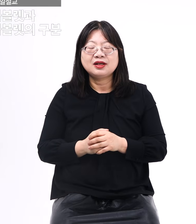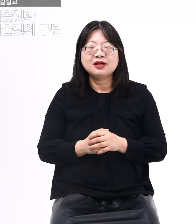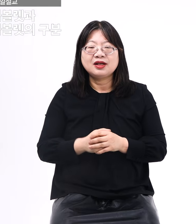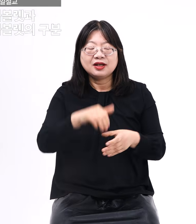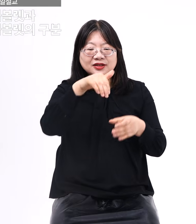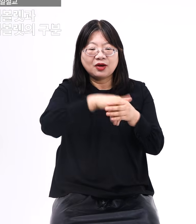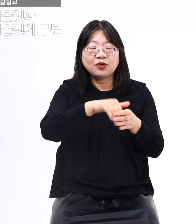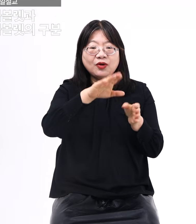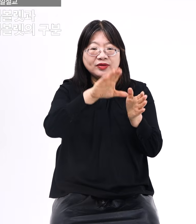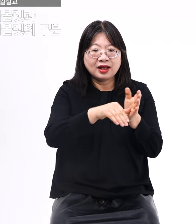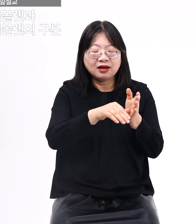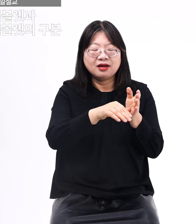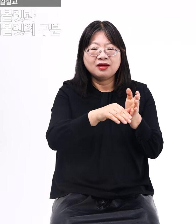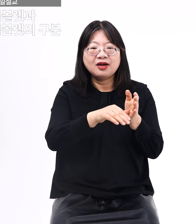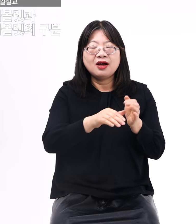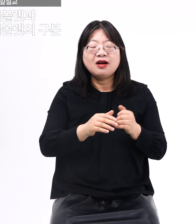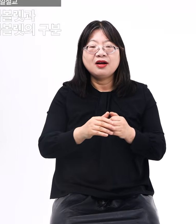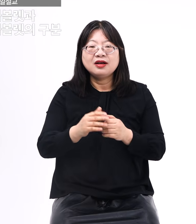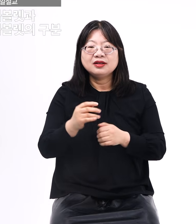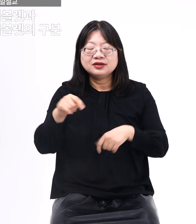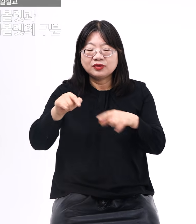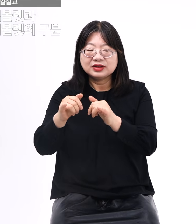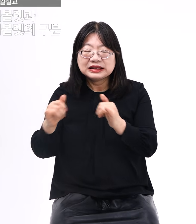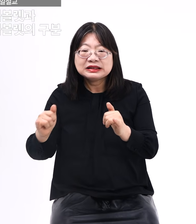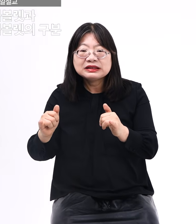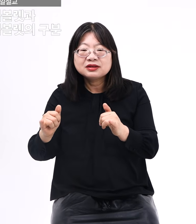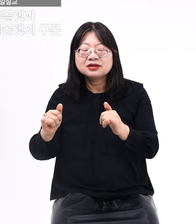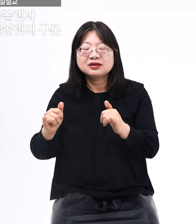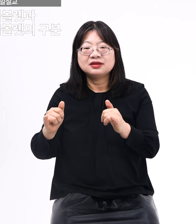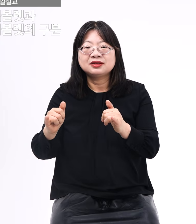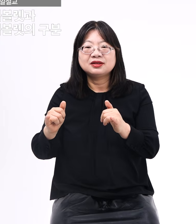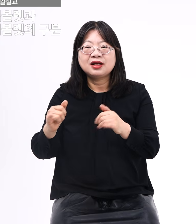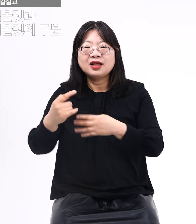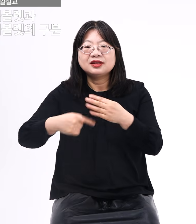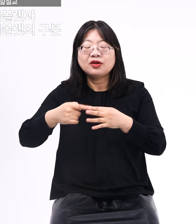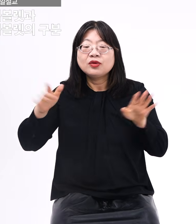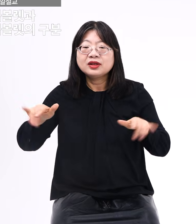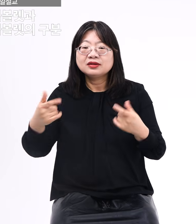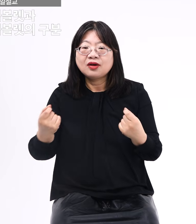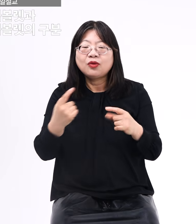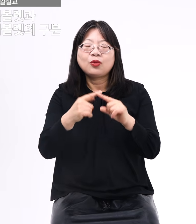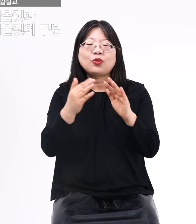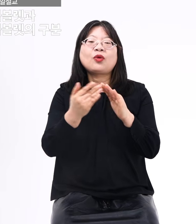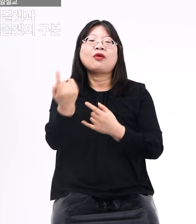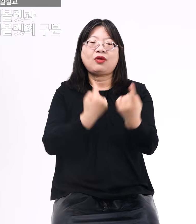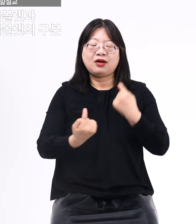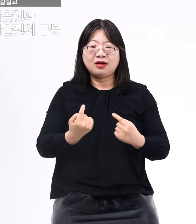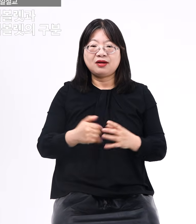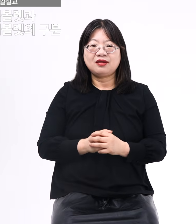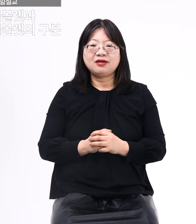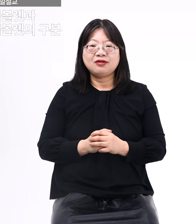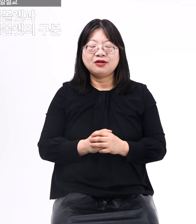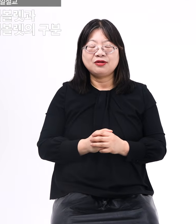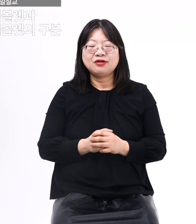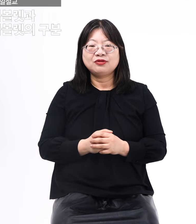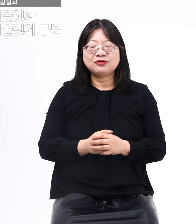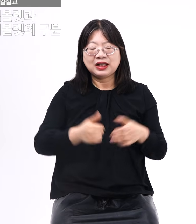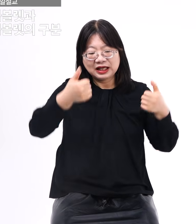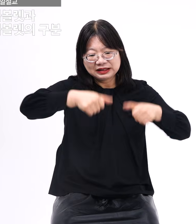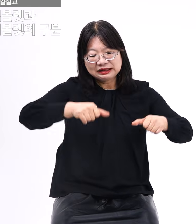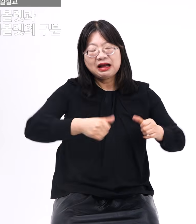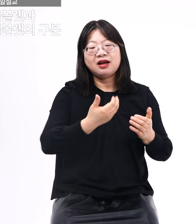되면 이제는 정치인들이 철새처럼 교회를 찾아옵니다. 그리고 인사를 시켜달라는